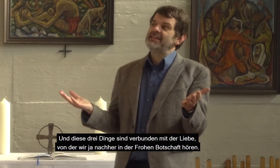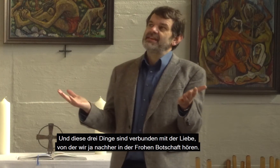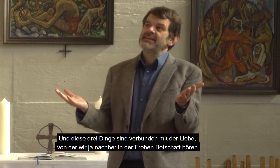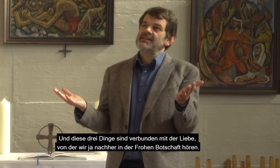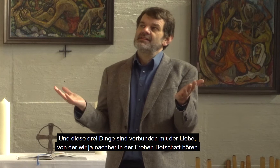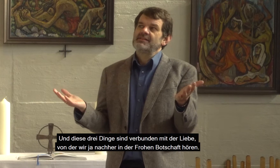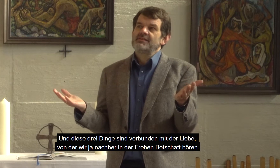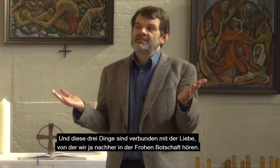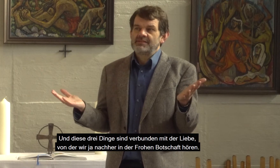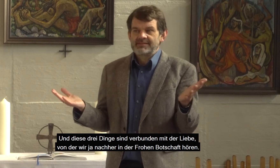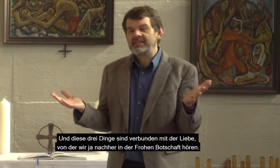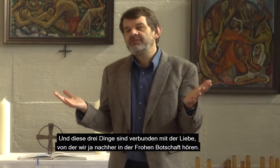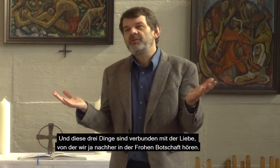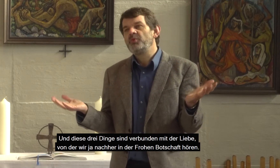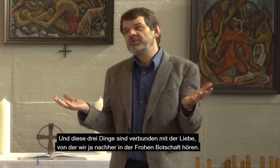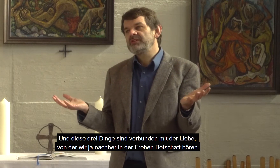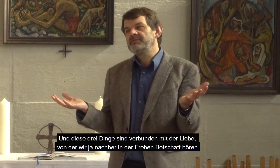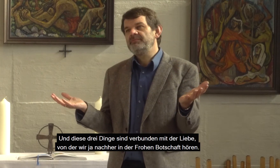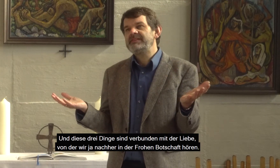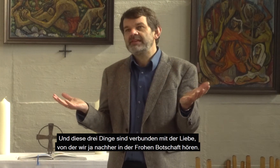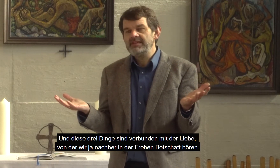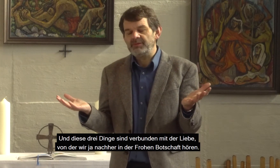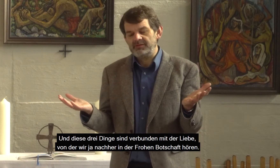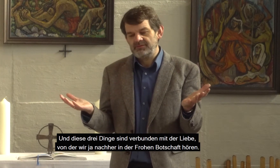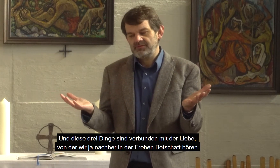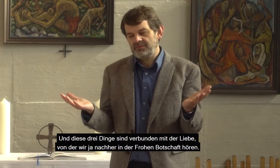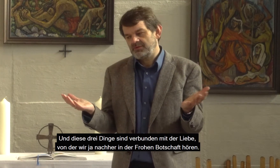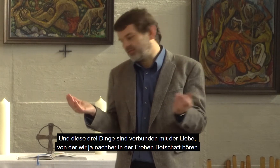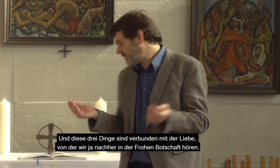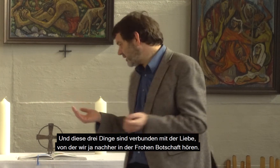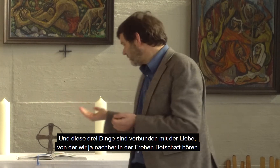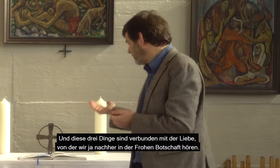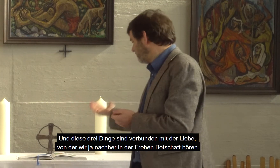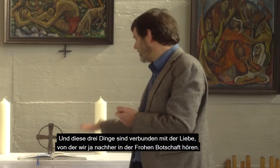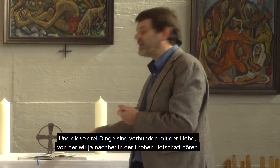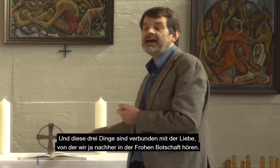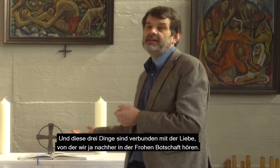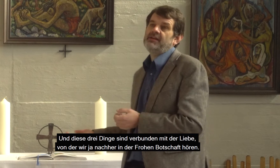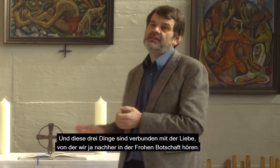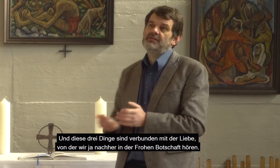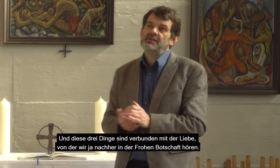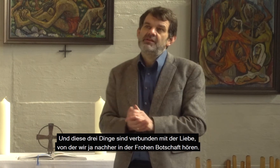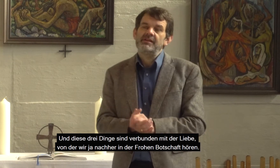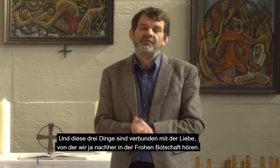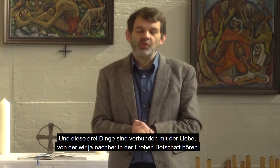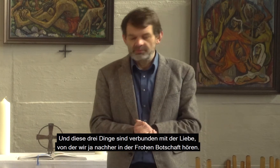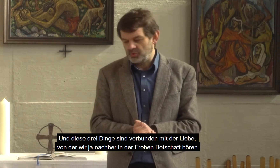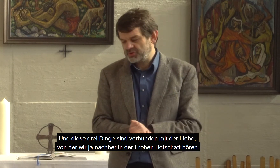Dinge sind verbunden mit der Liebe, von der ja wir nachher in der frohen